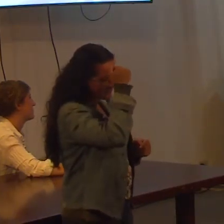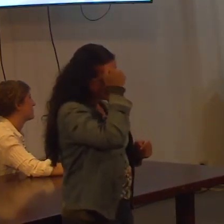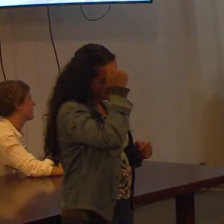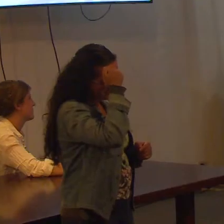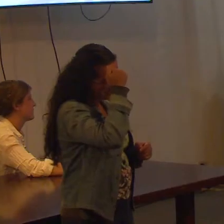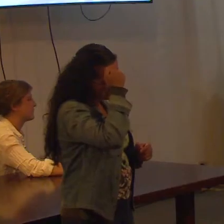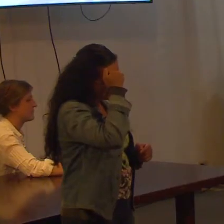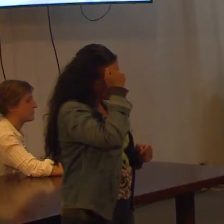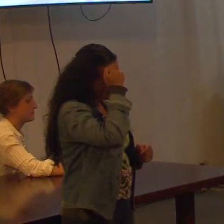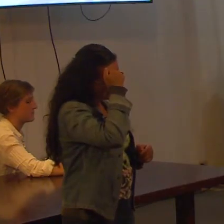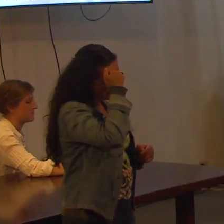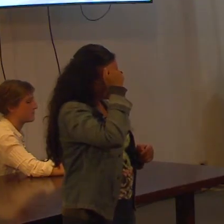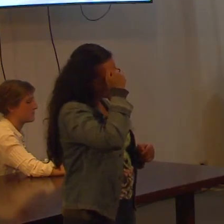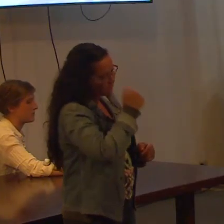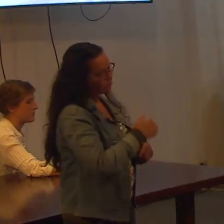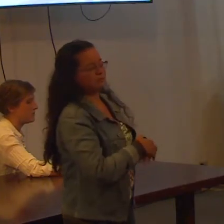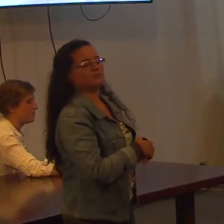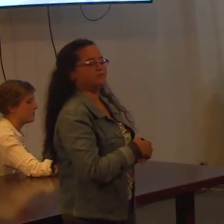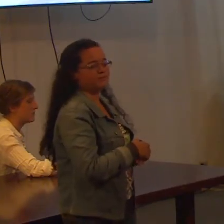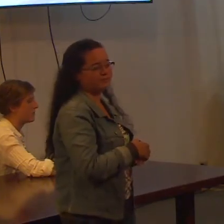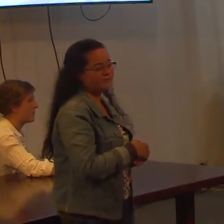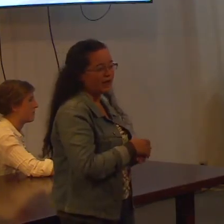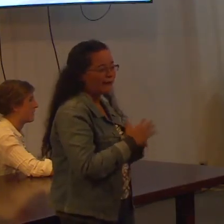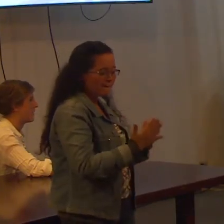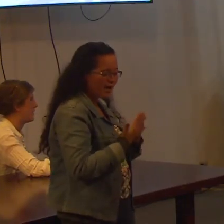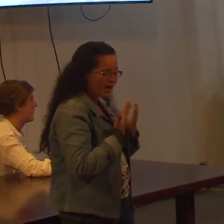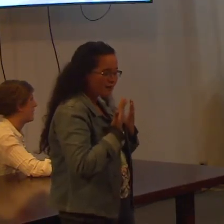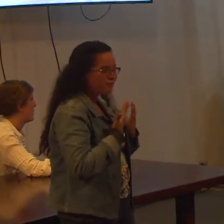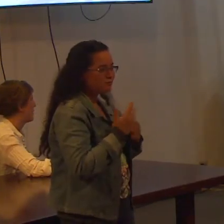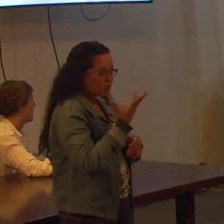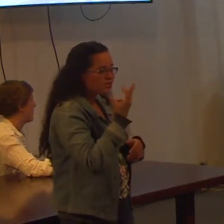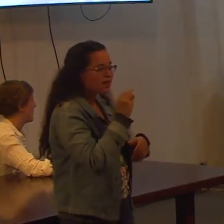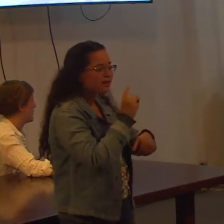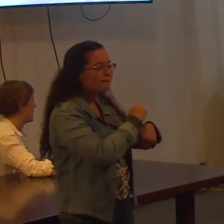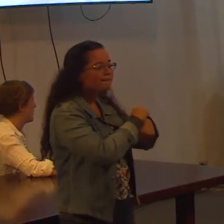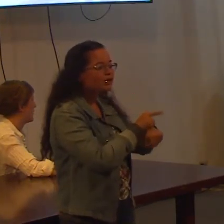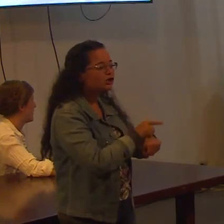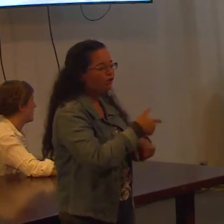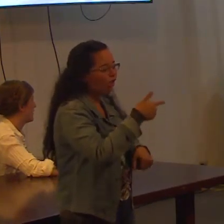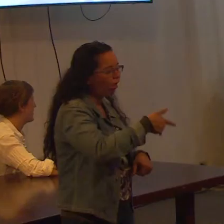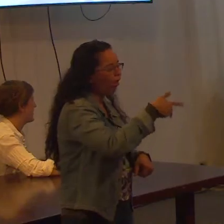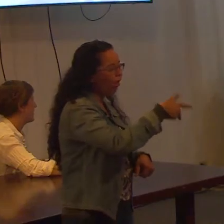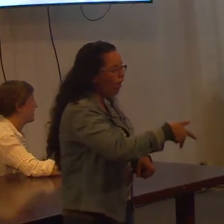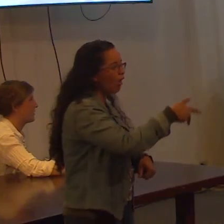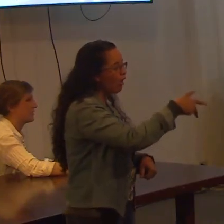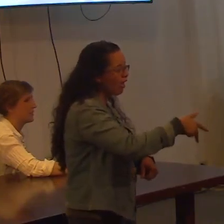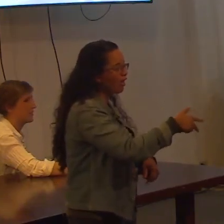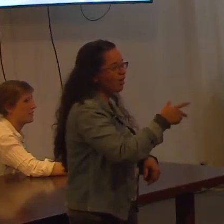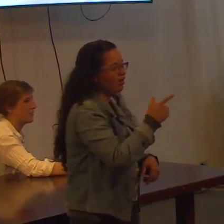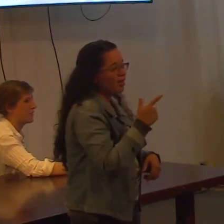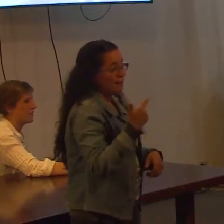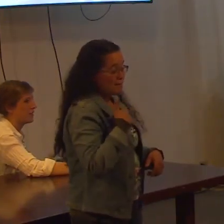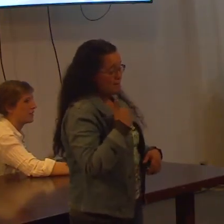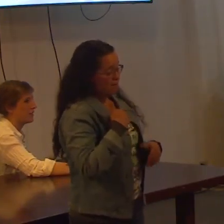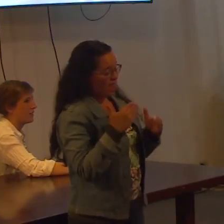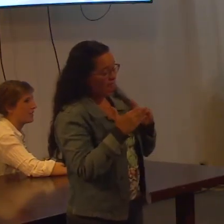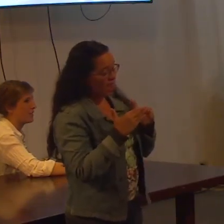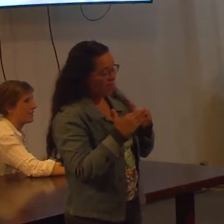y lo entusiasmaba para llegar a la fundación después de caminar media hora para llegar a fundir, después de un viaje de 2 horas desde mi casa hasta